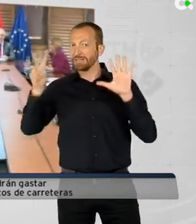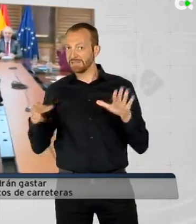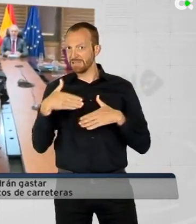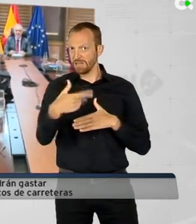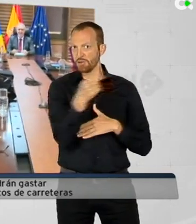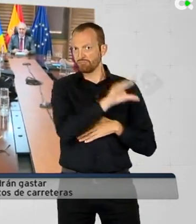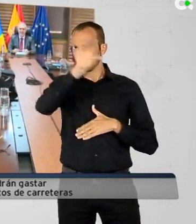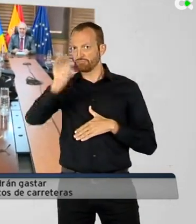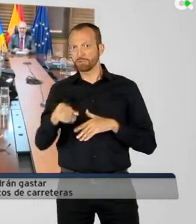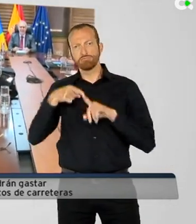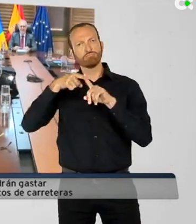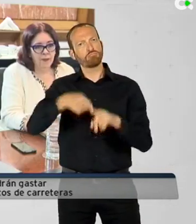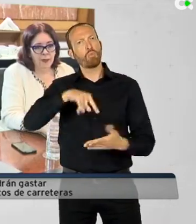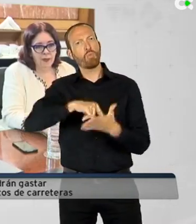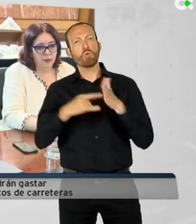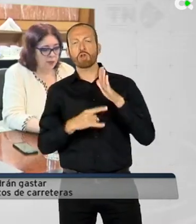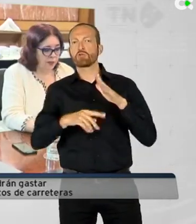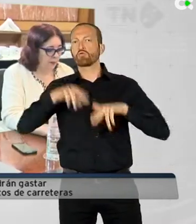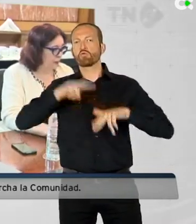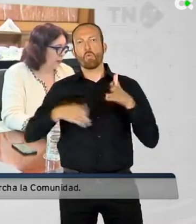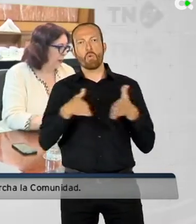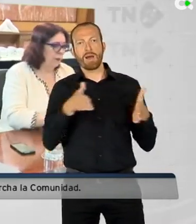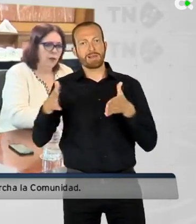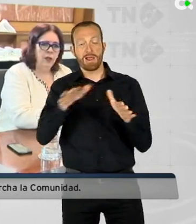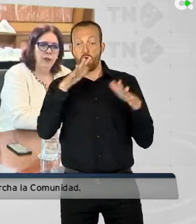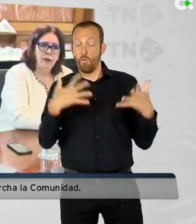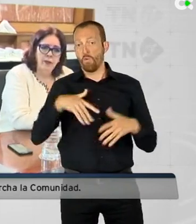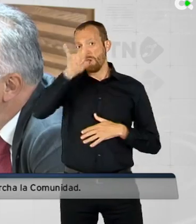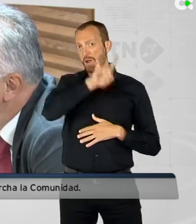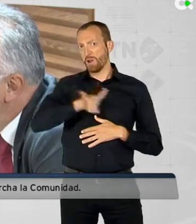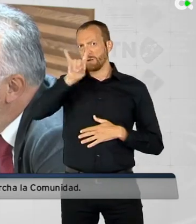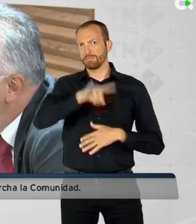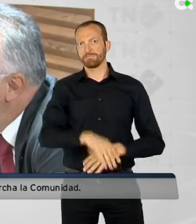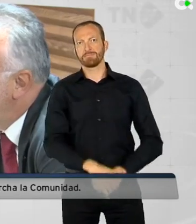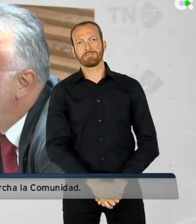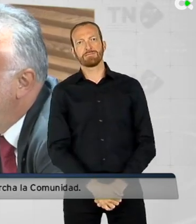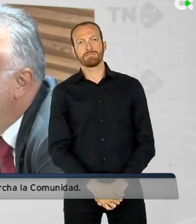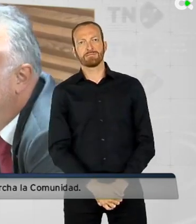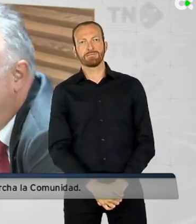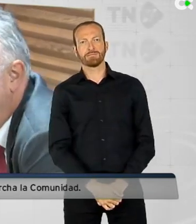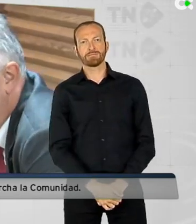2027 y se podrán gastar en los proyectos de carreteras que tiene en marcha la comunidad.